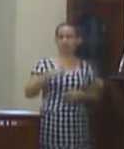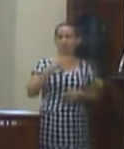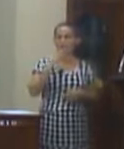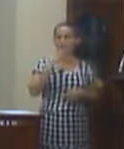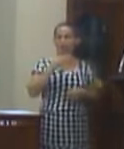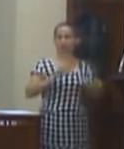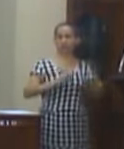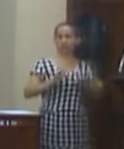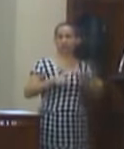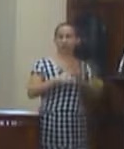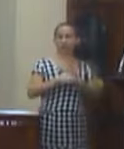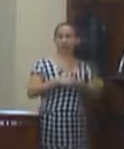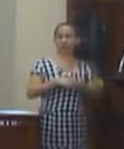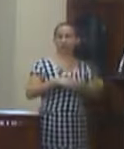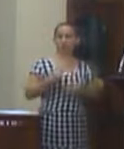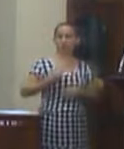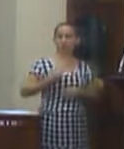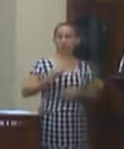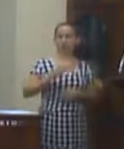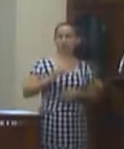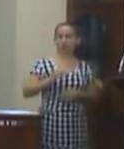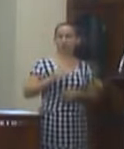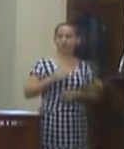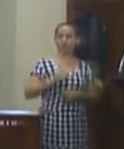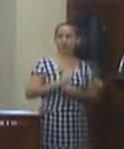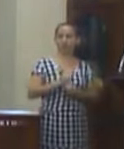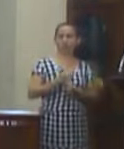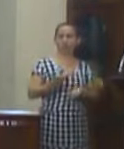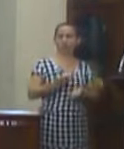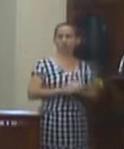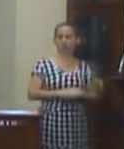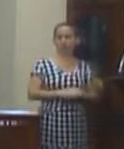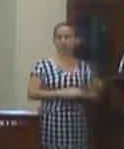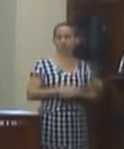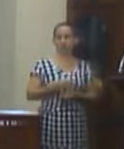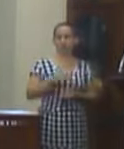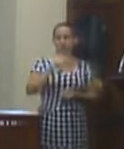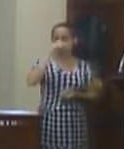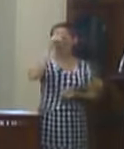referente ao projeto de lei ordinária de número 30 de 2018,